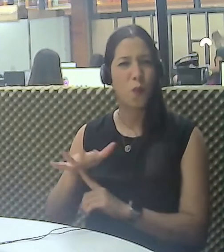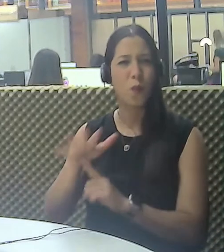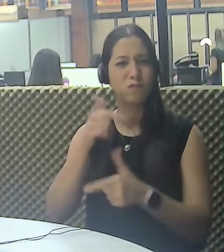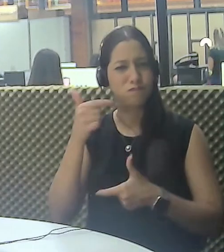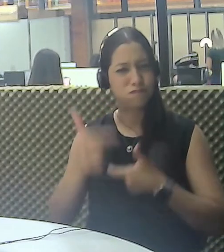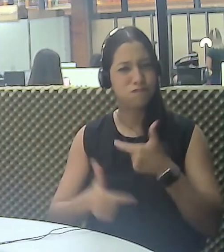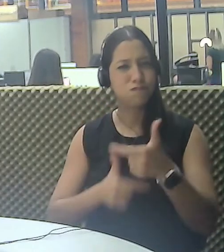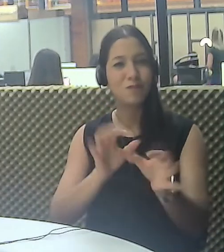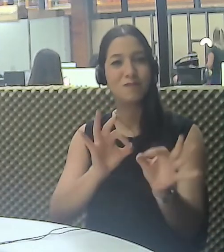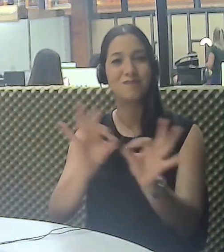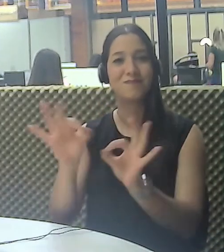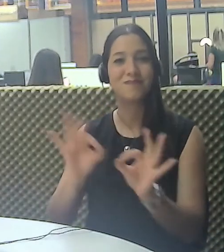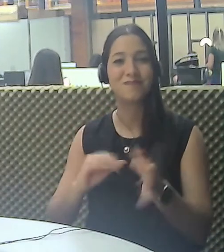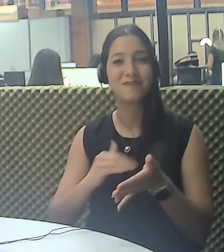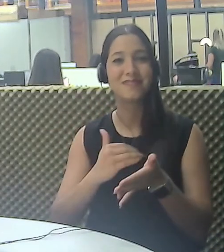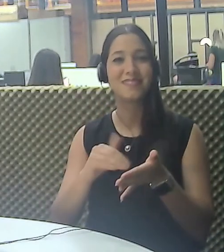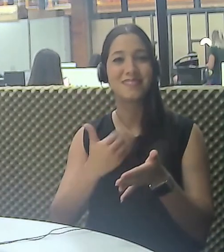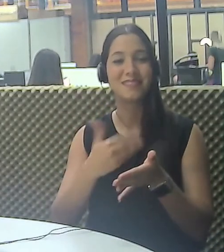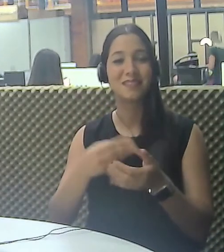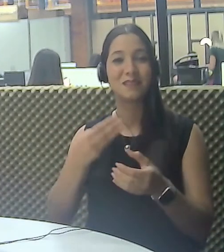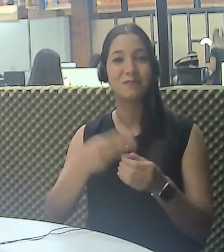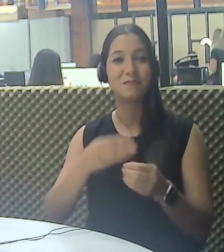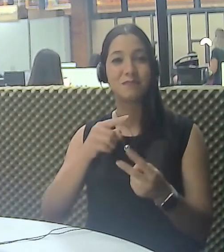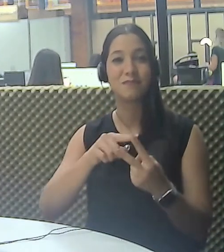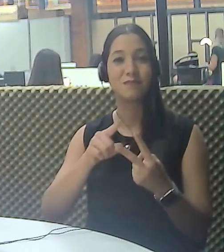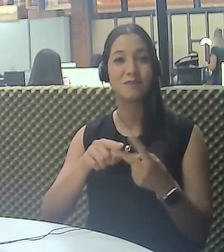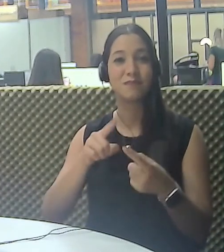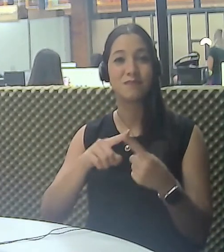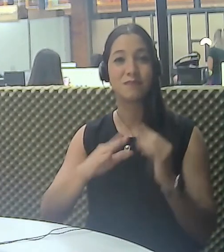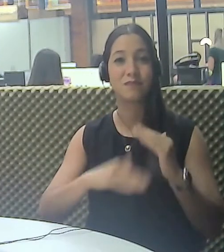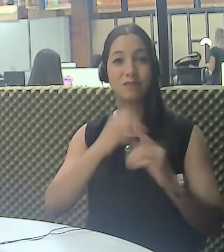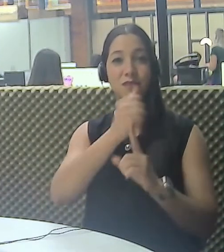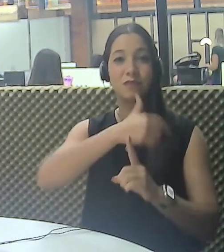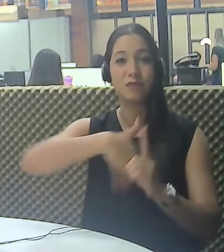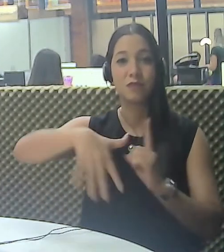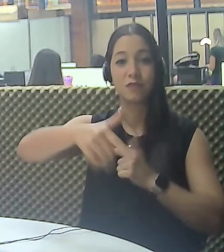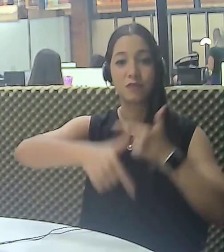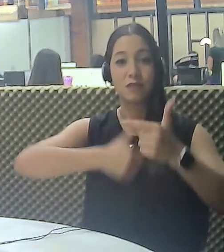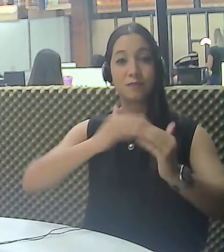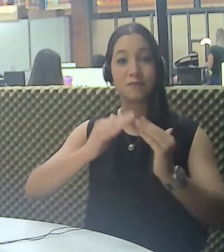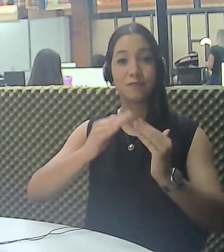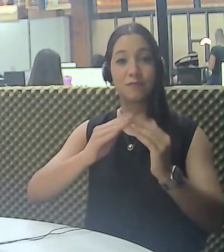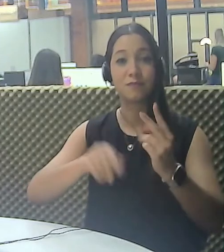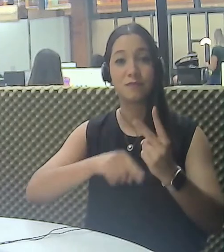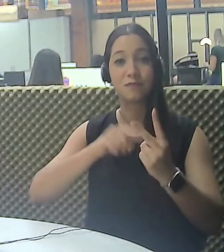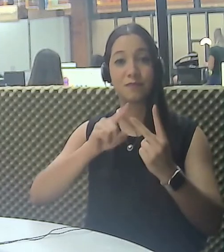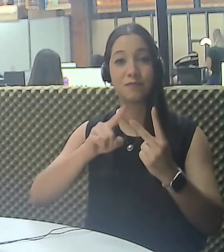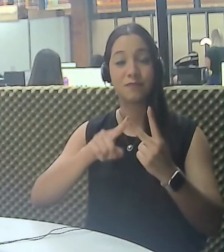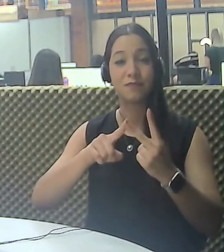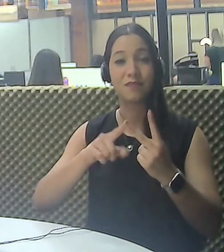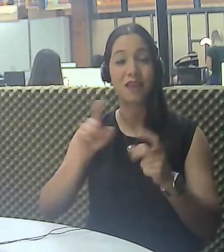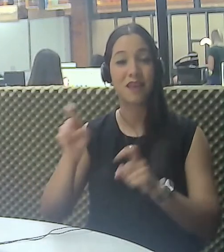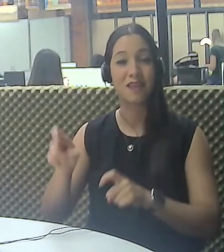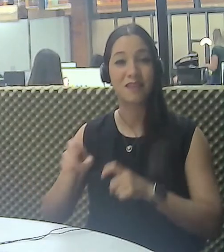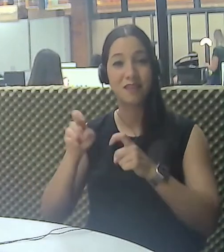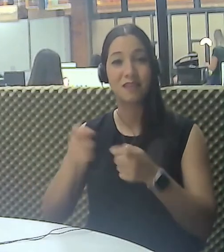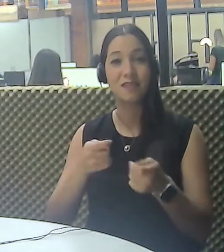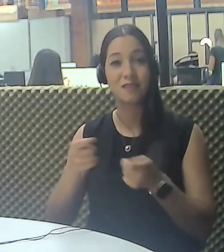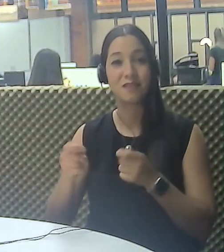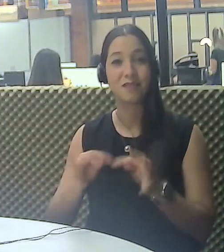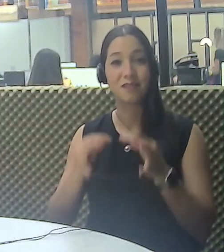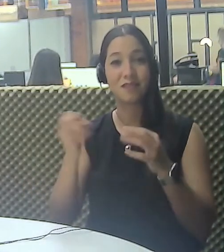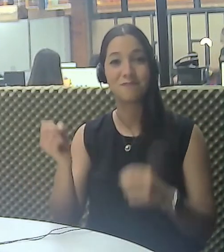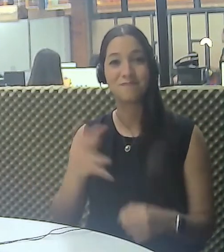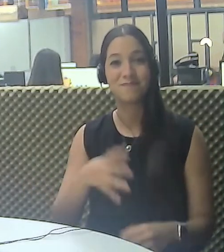empregos foi organizado pelas Secretarias Municipais de Desenvolvimento Social, Trabalho e Habitação e de Agronegócio, Economia